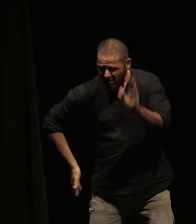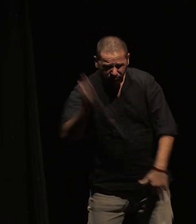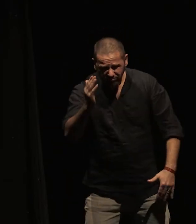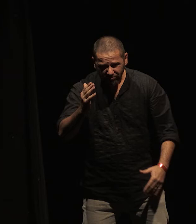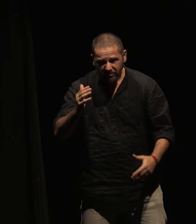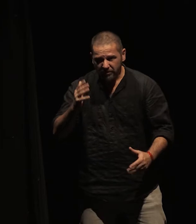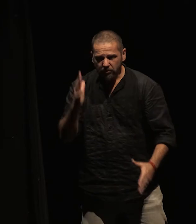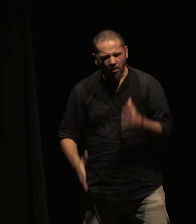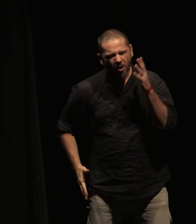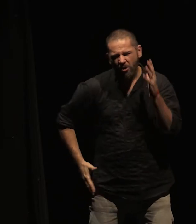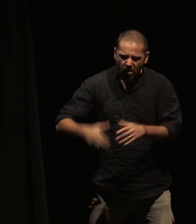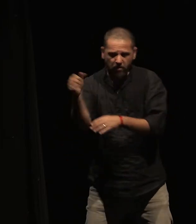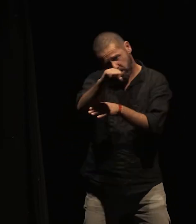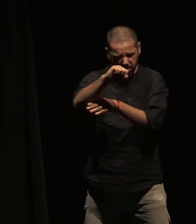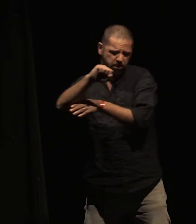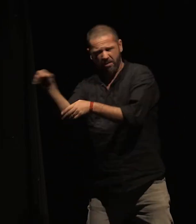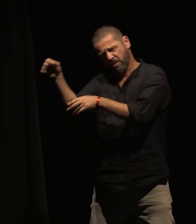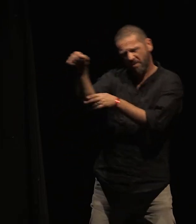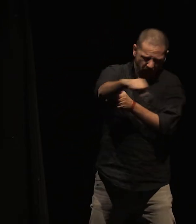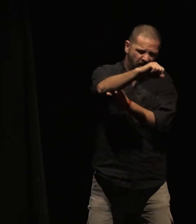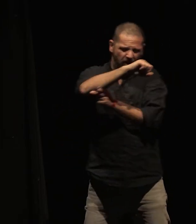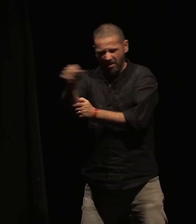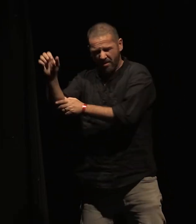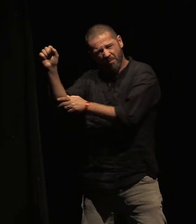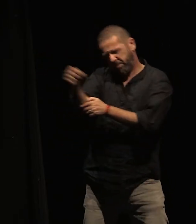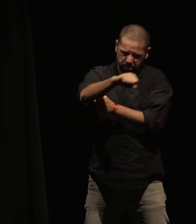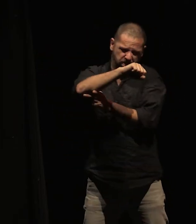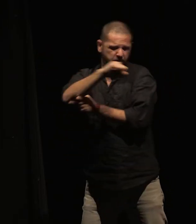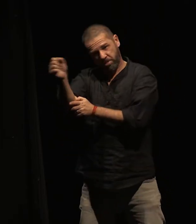tête se dodelinant, telle une sculpture sans vie. J'ai mis mon ordre.